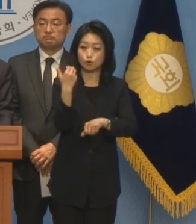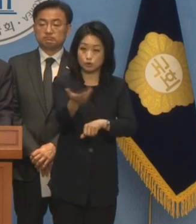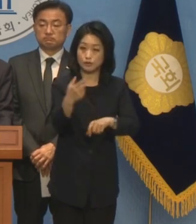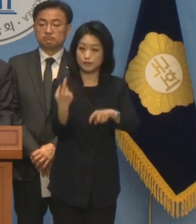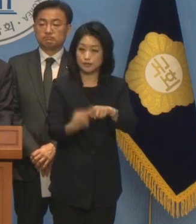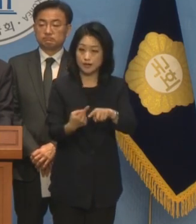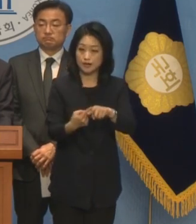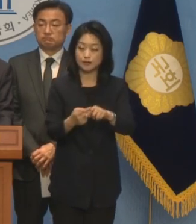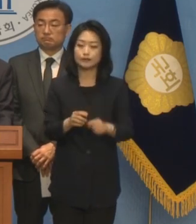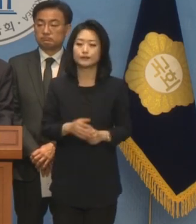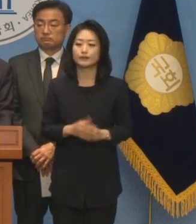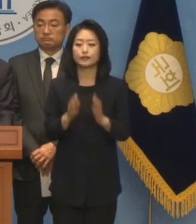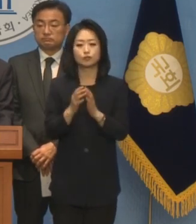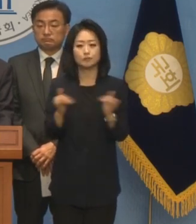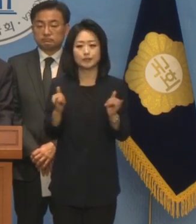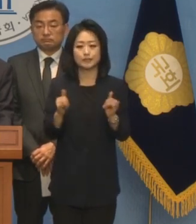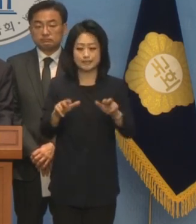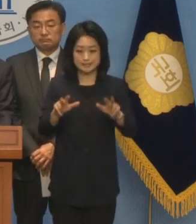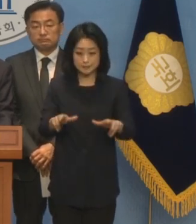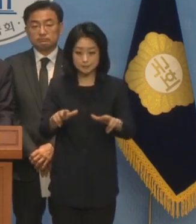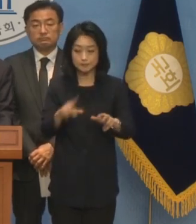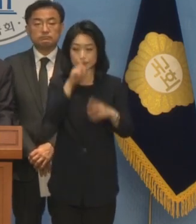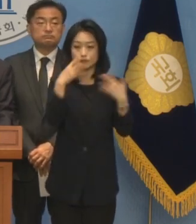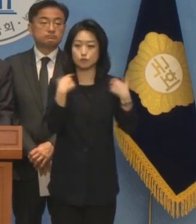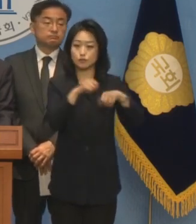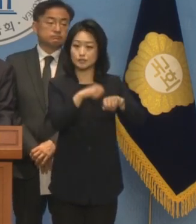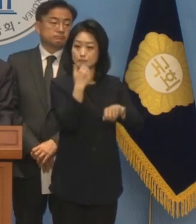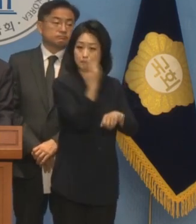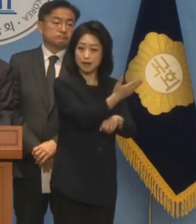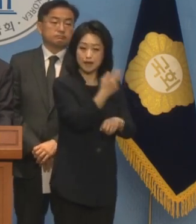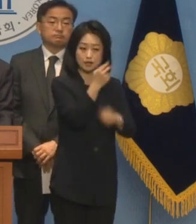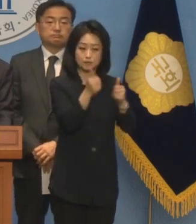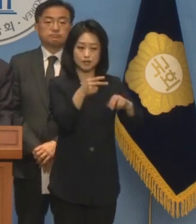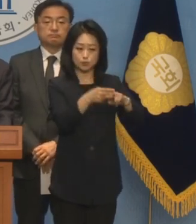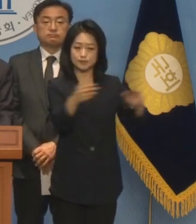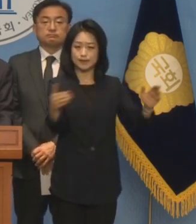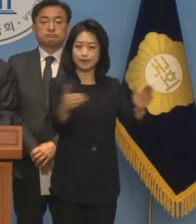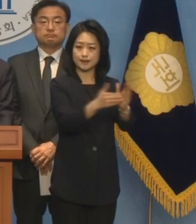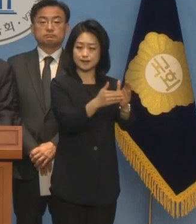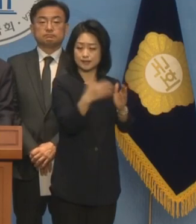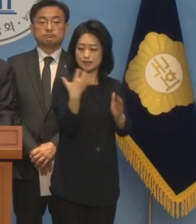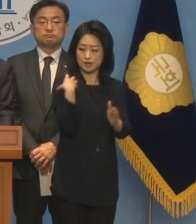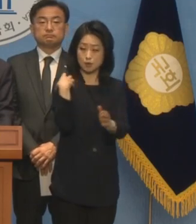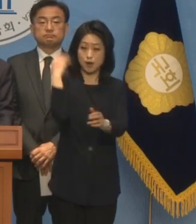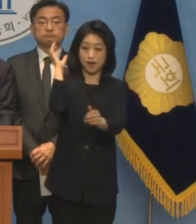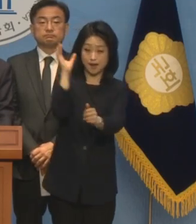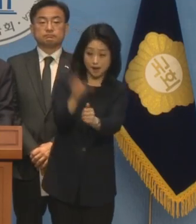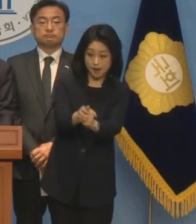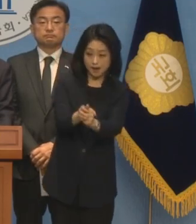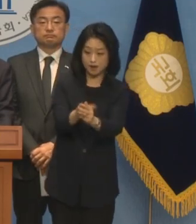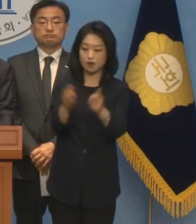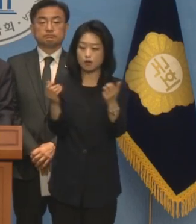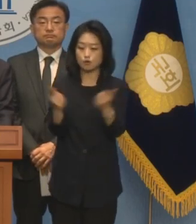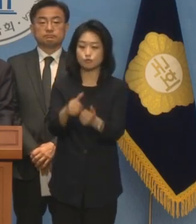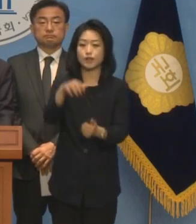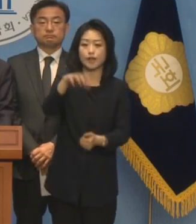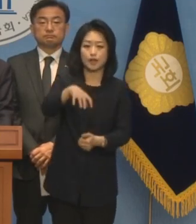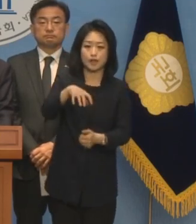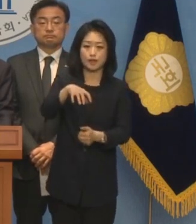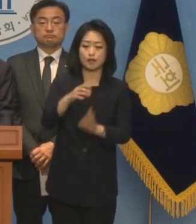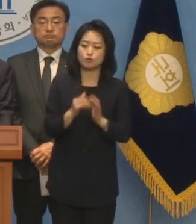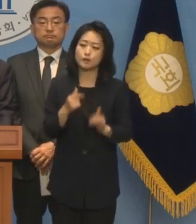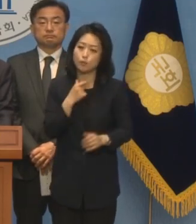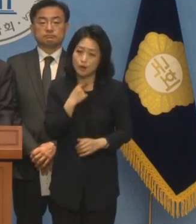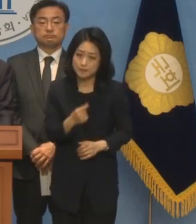국회에 지금이라도 정권심판 검찰 독재 종식의 소임을 다하라고 명령한 것입니다